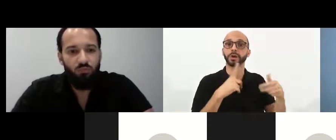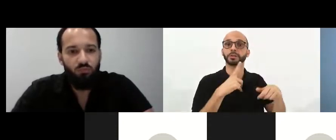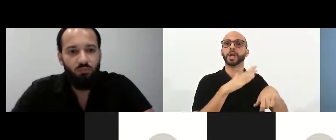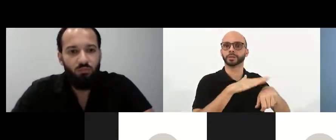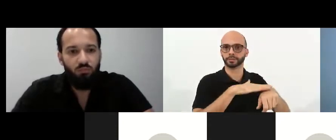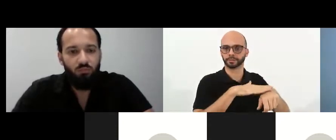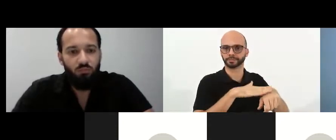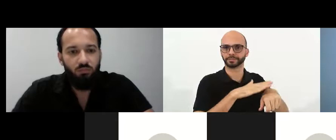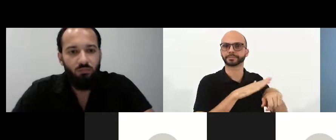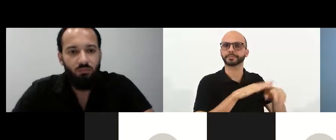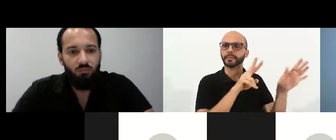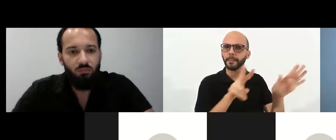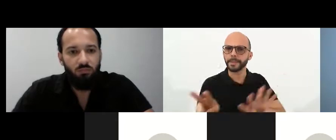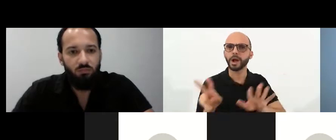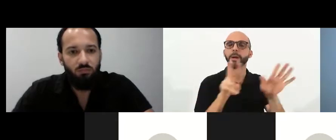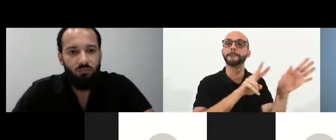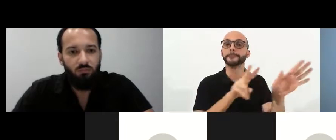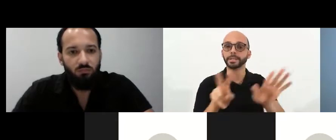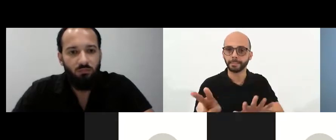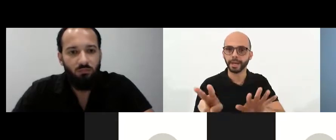que haverá na Uni.